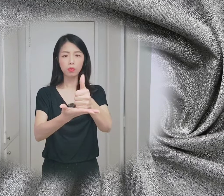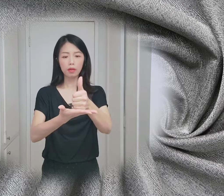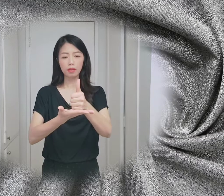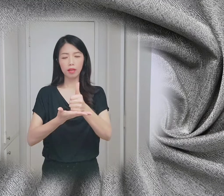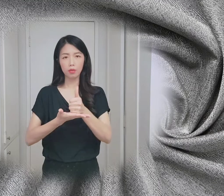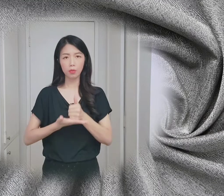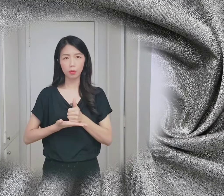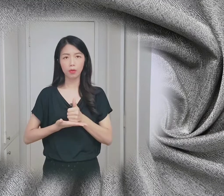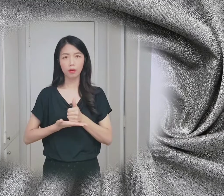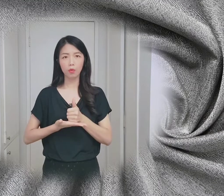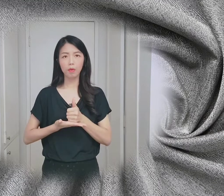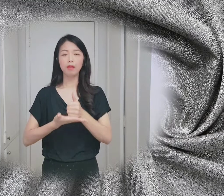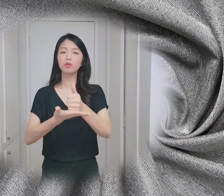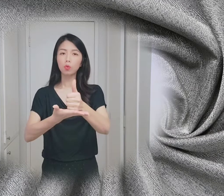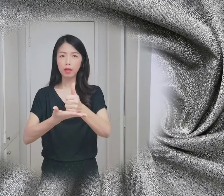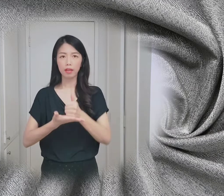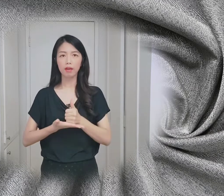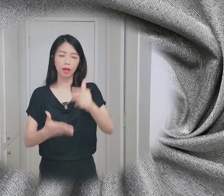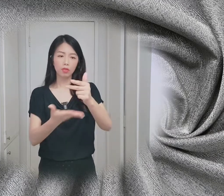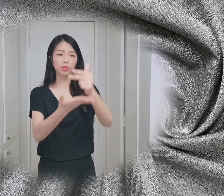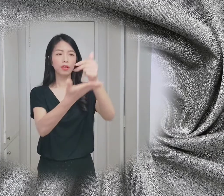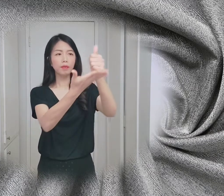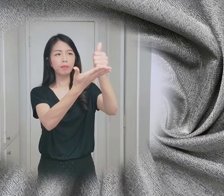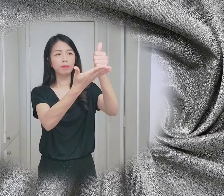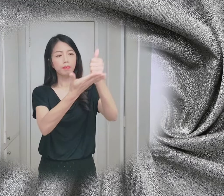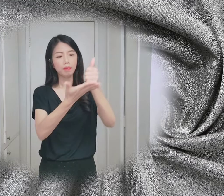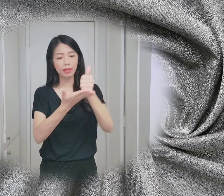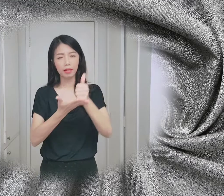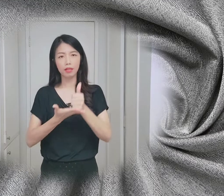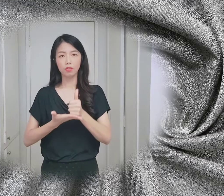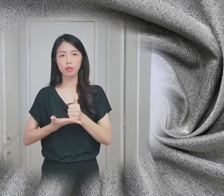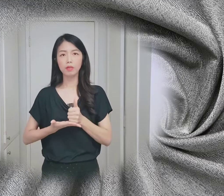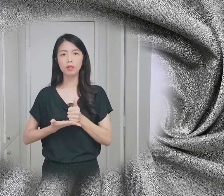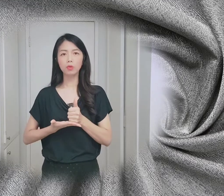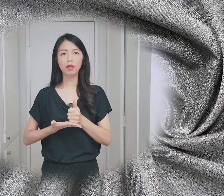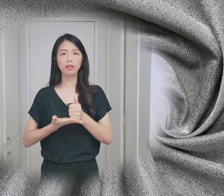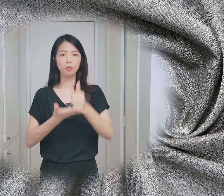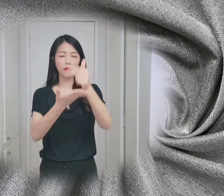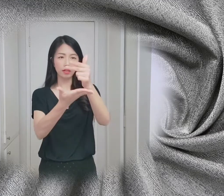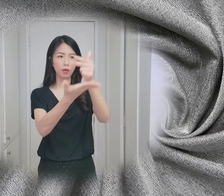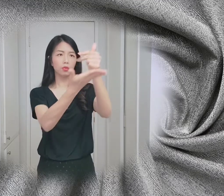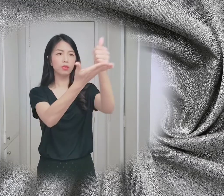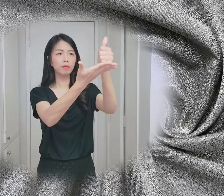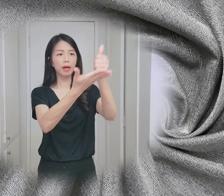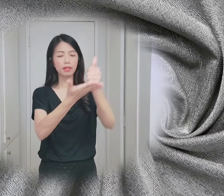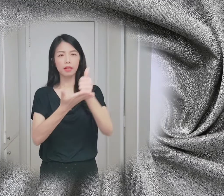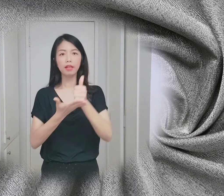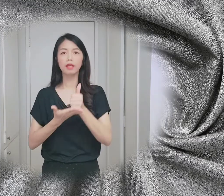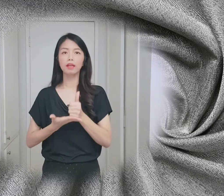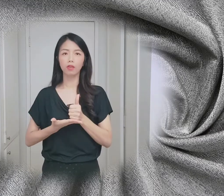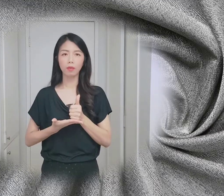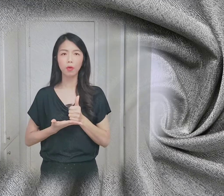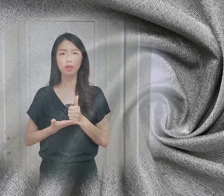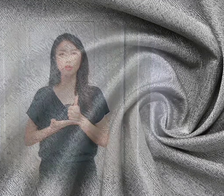세운 손을 내 쪽으로 이렇게 오면 초대인데요. 주님 맞으리. 주님을 초대했기 때문에 그대로 주님